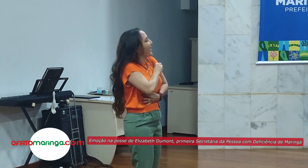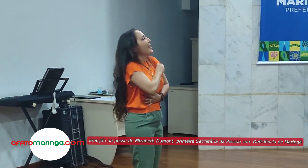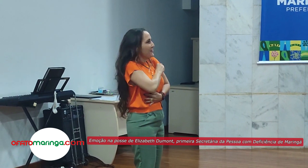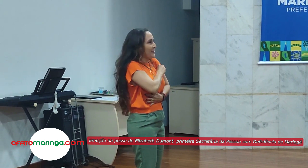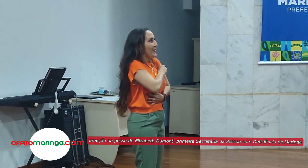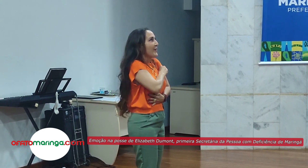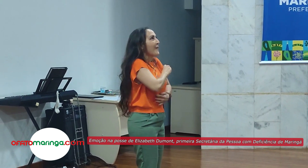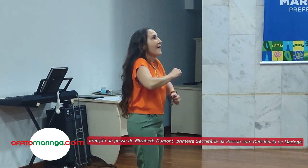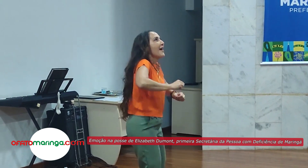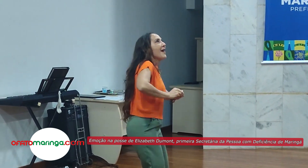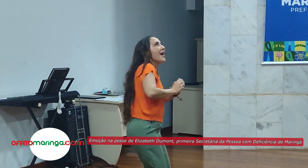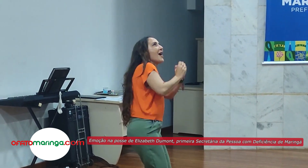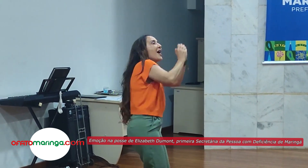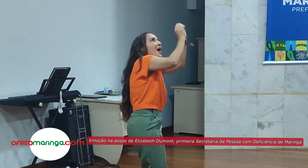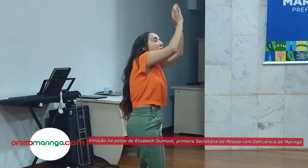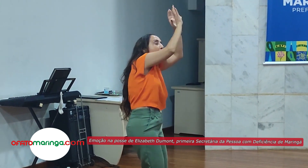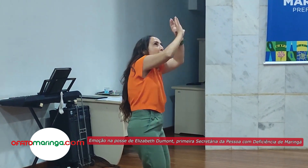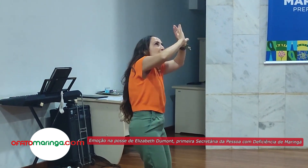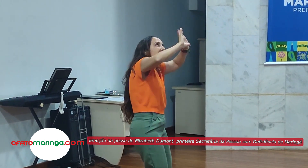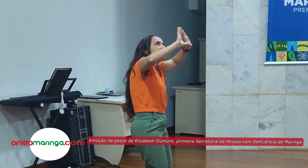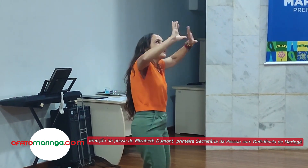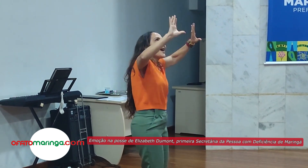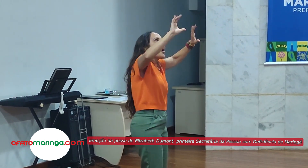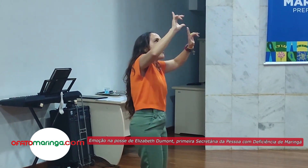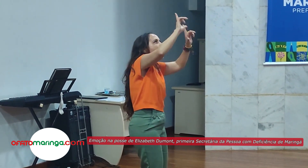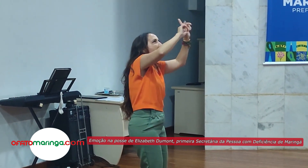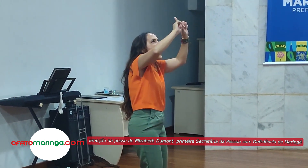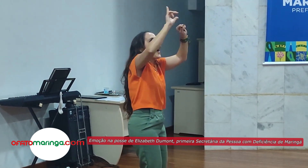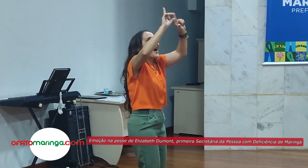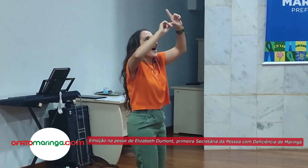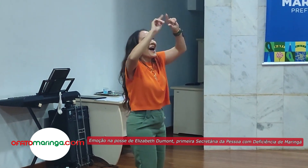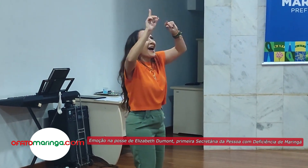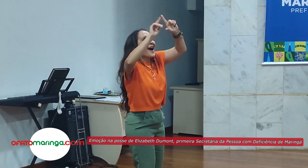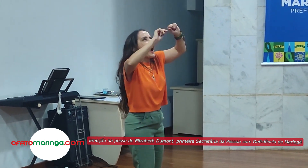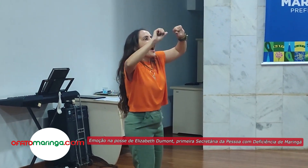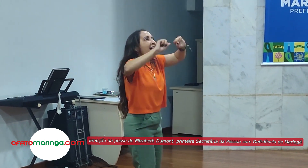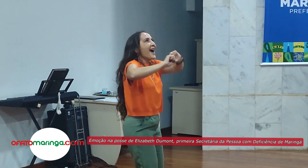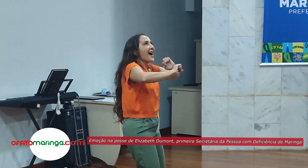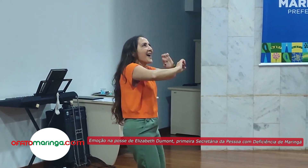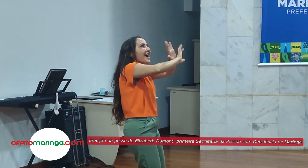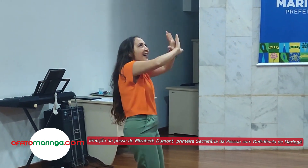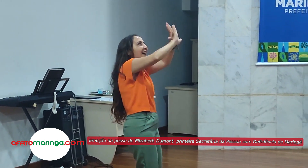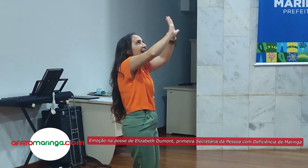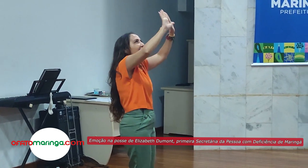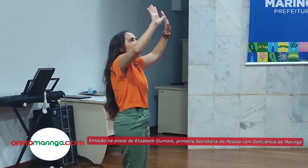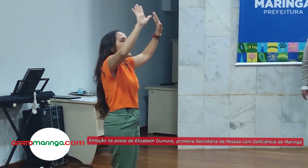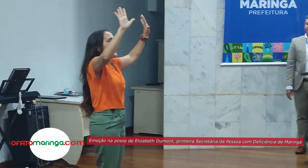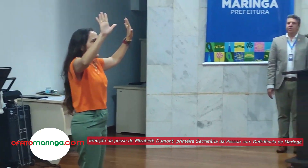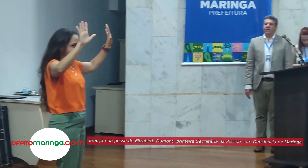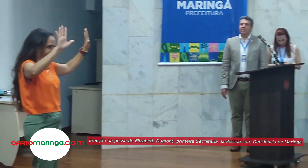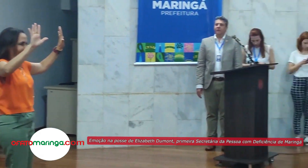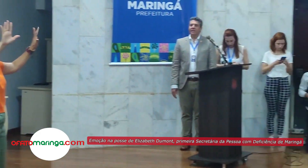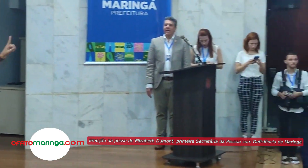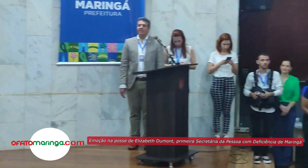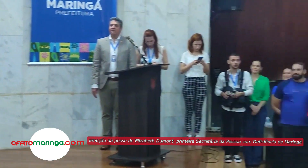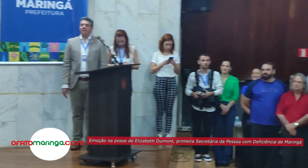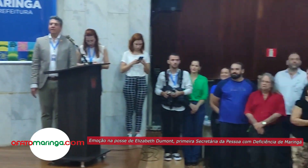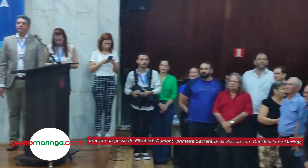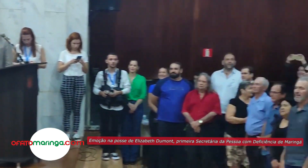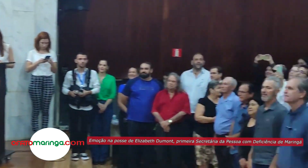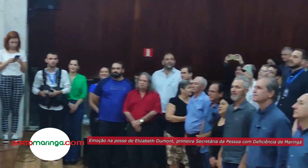PCD, Elizabeth Dumont. Para